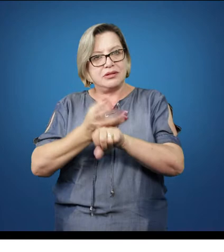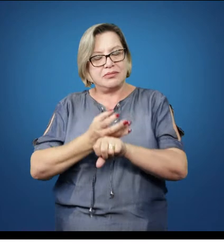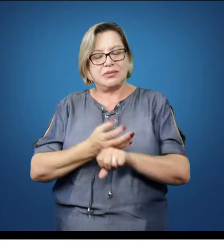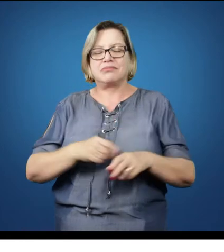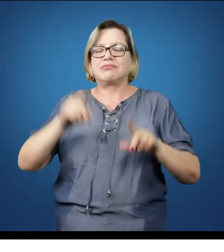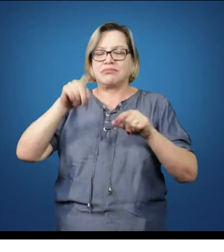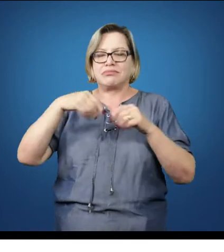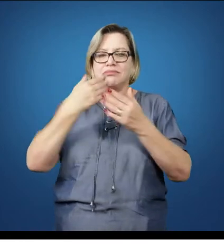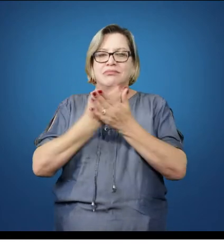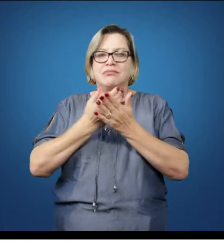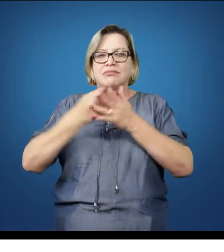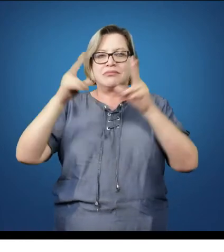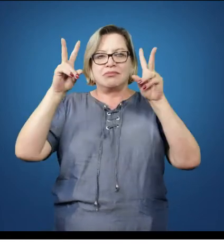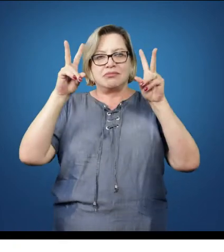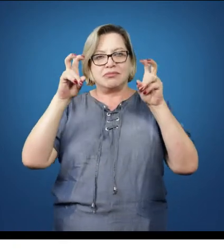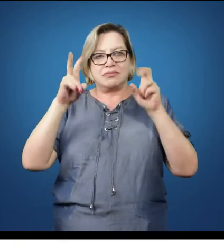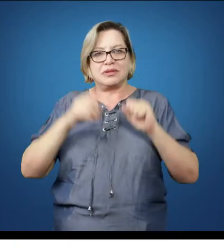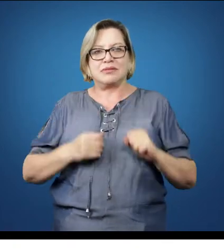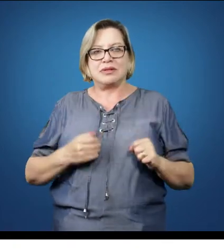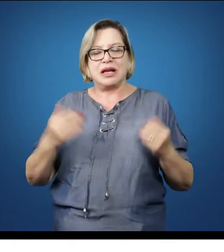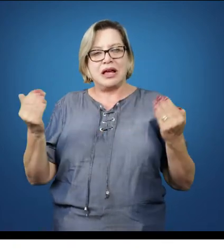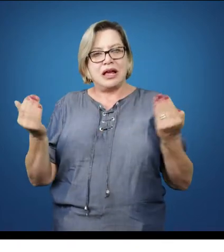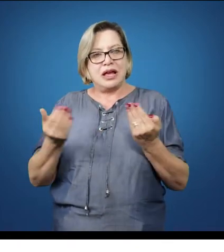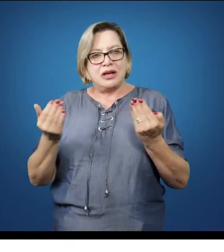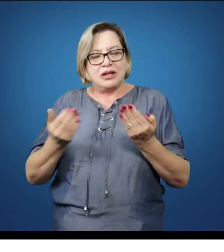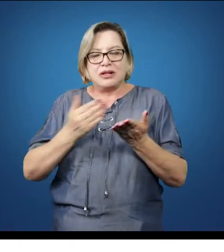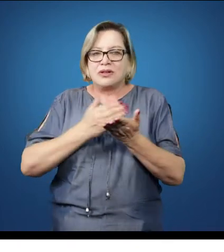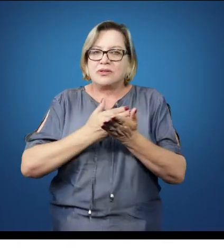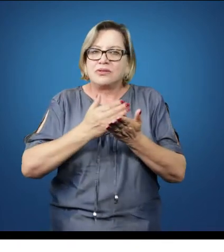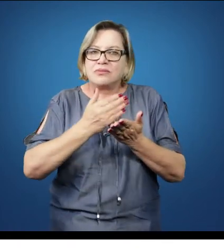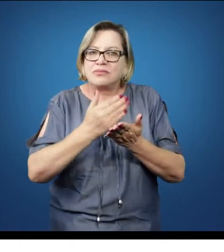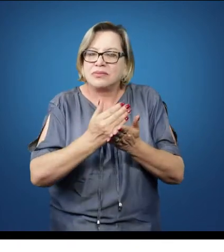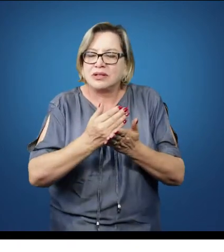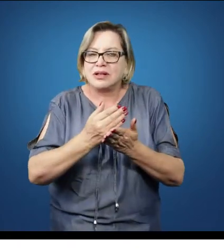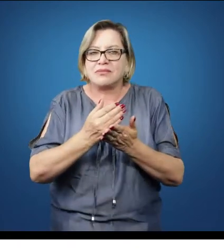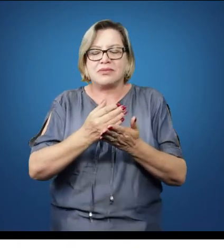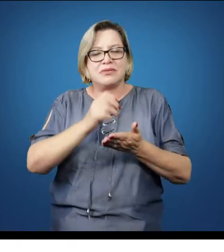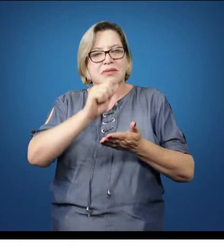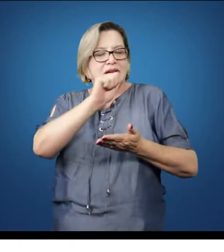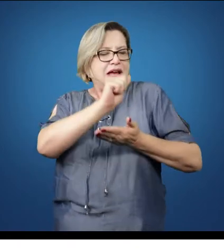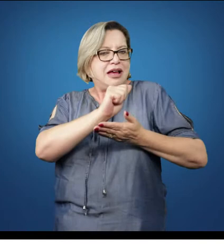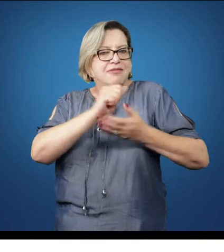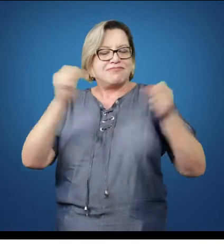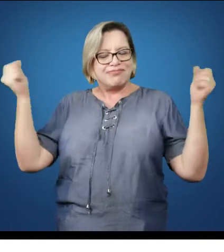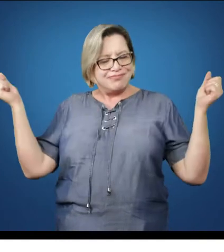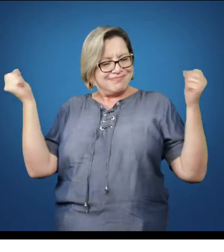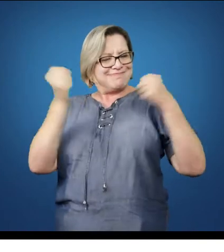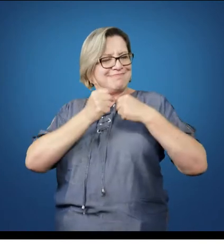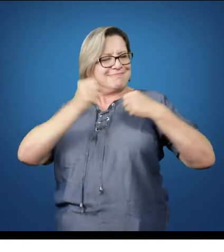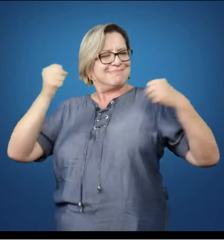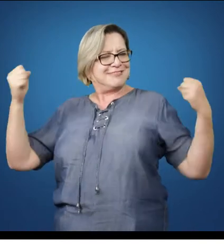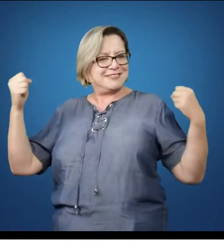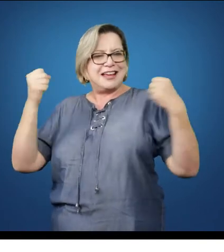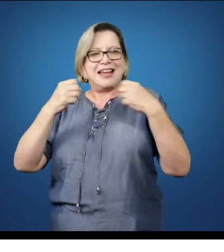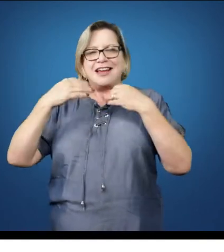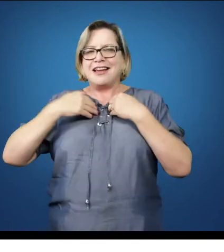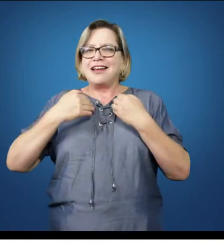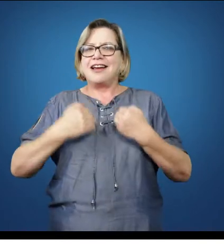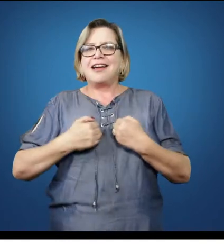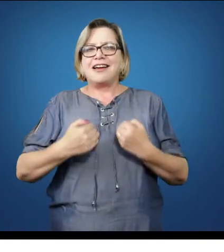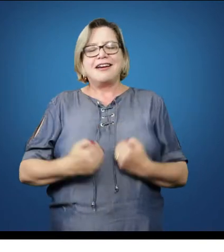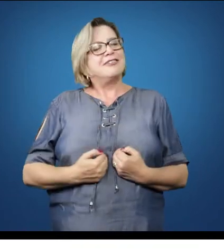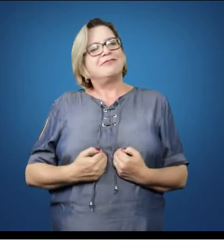conteúdo nesse momento em que nós iniciamos uma atividade física um exercício a o nosso organismo